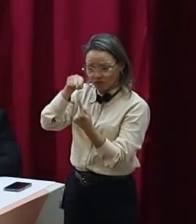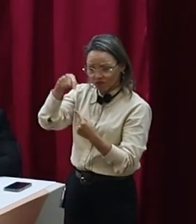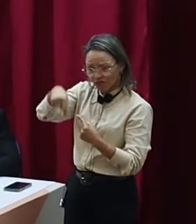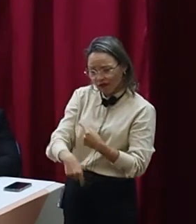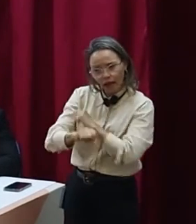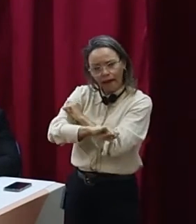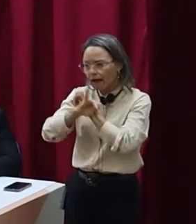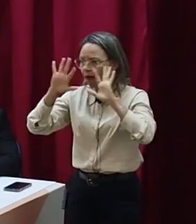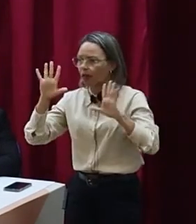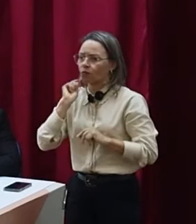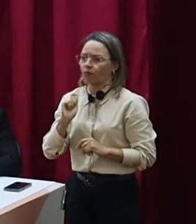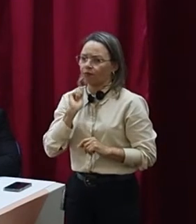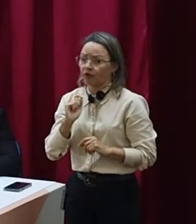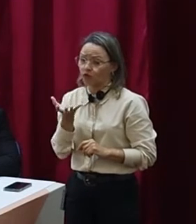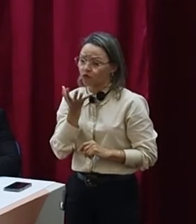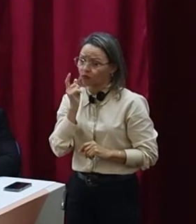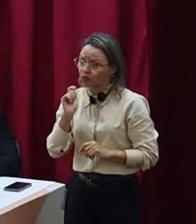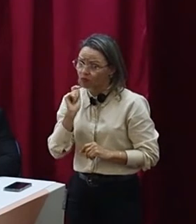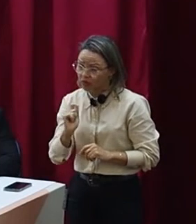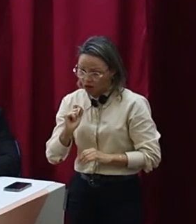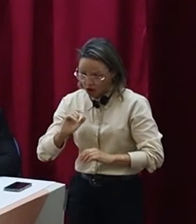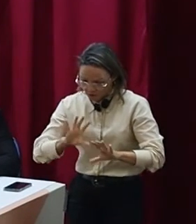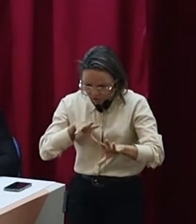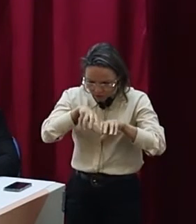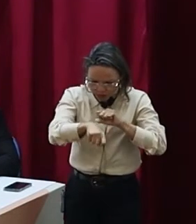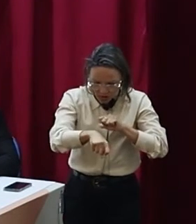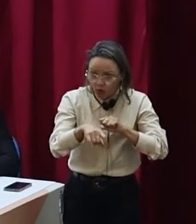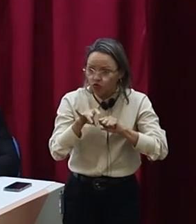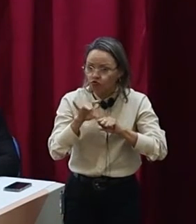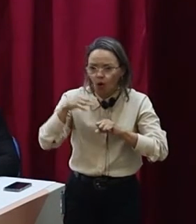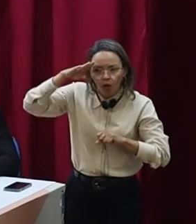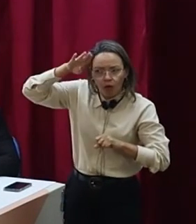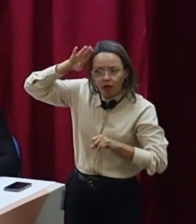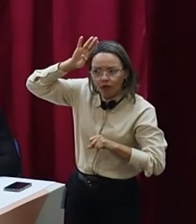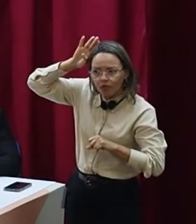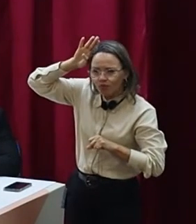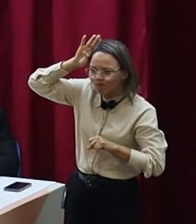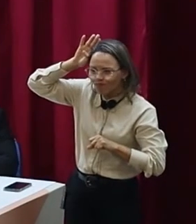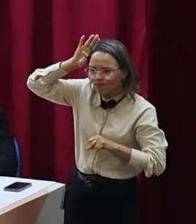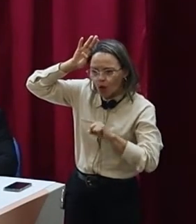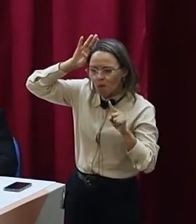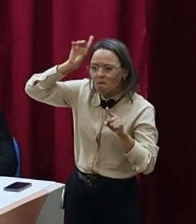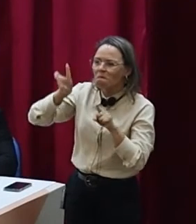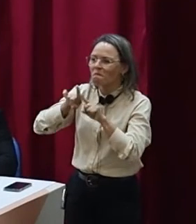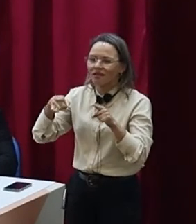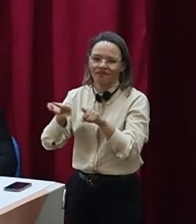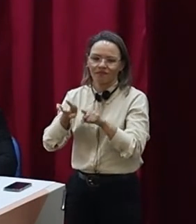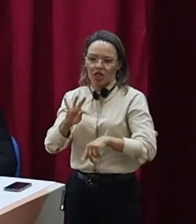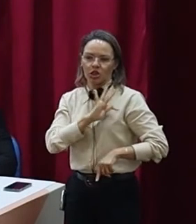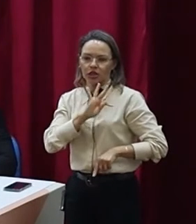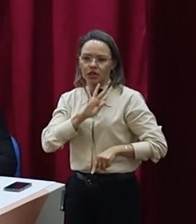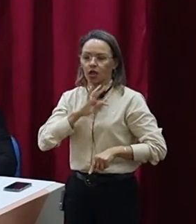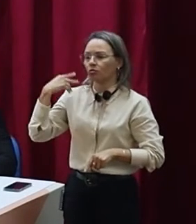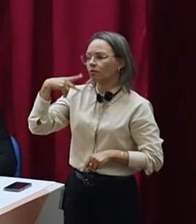em algum momento, viabilizar a formação não apenas de acadêmicos, mas de técnicos em